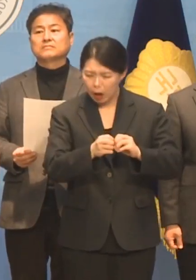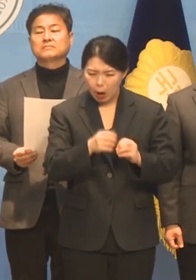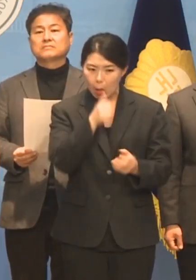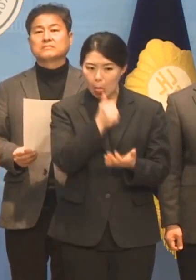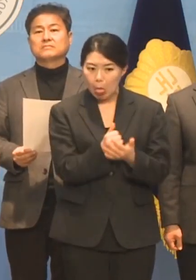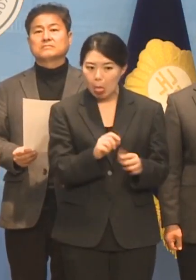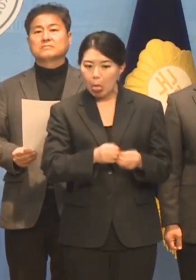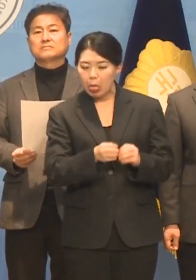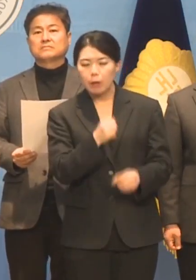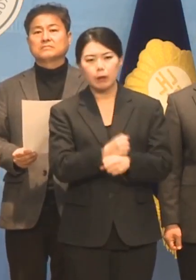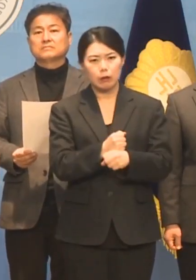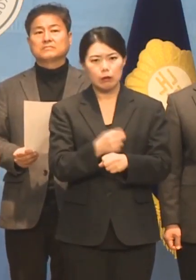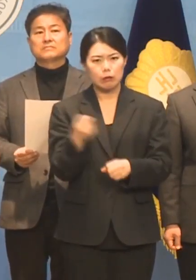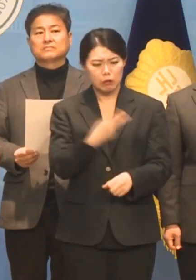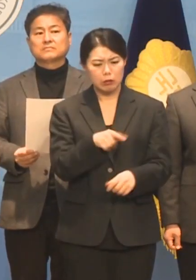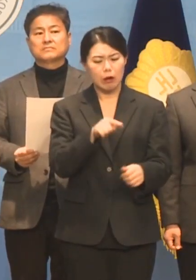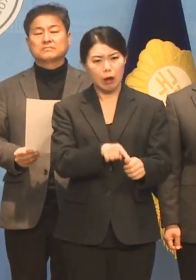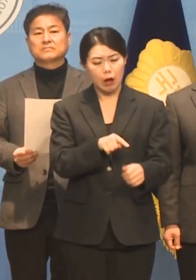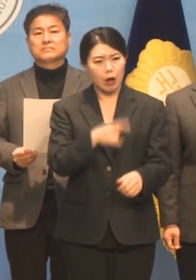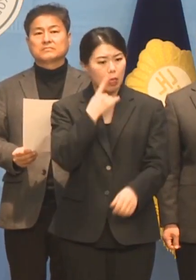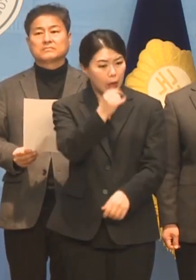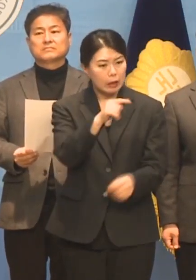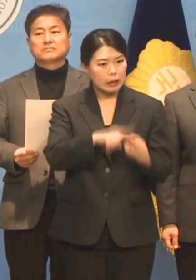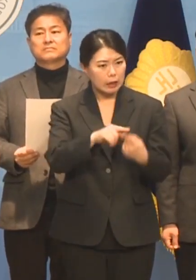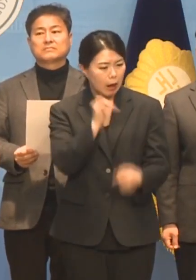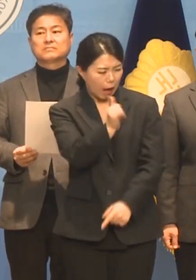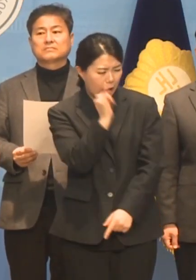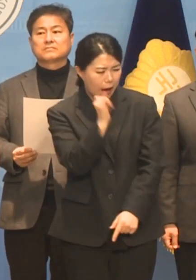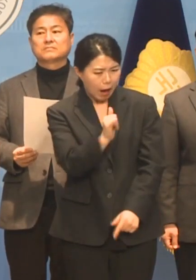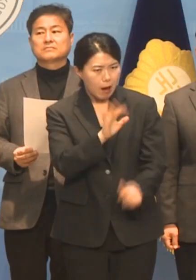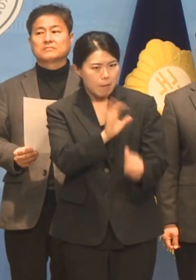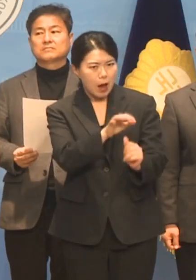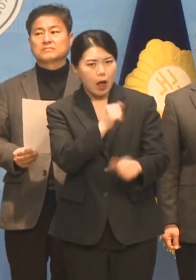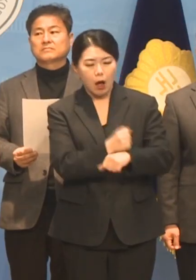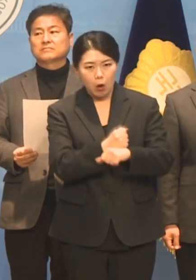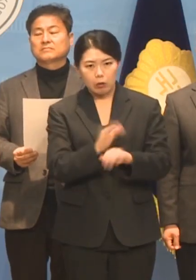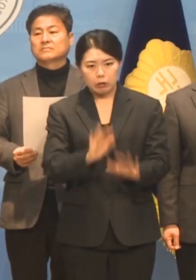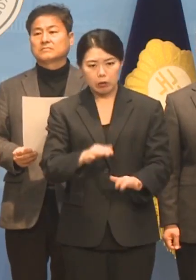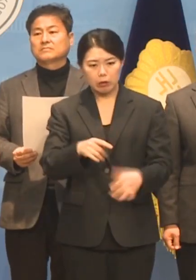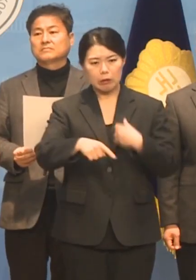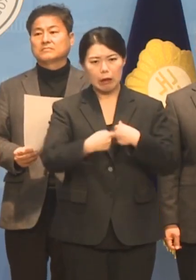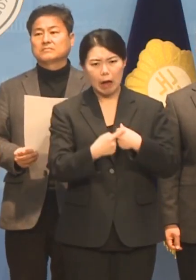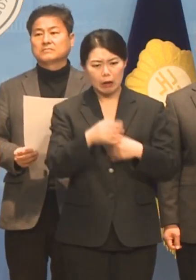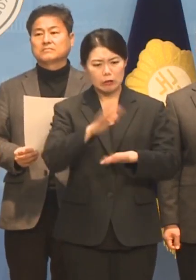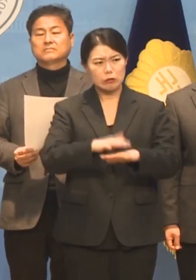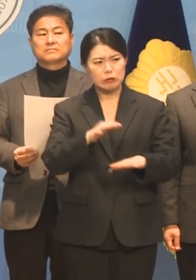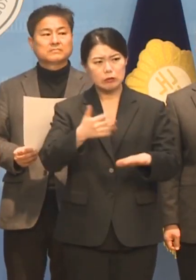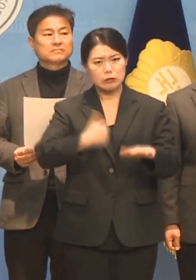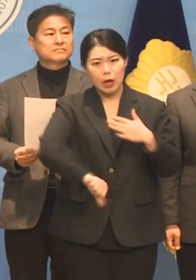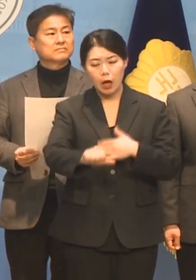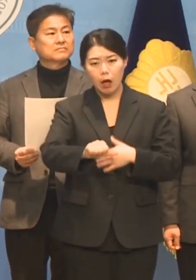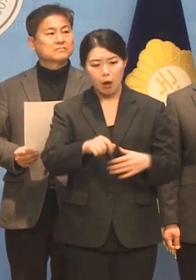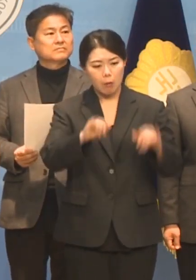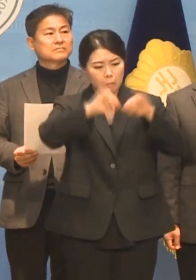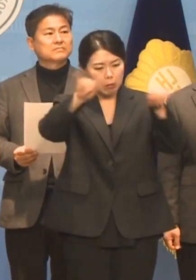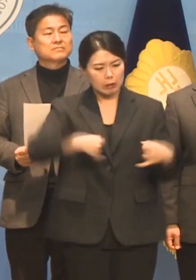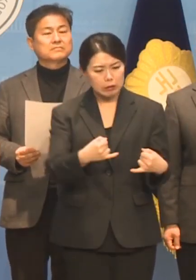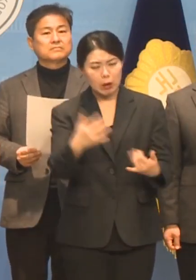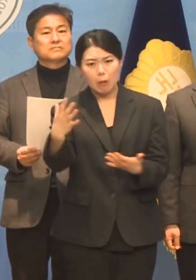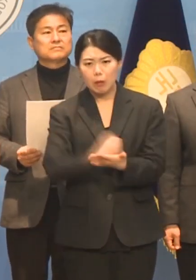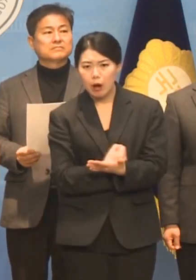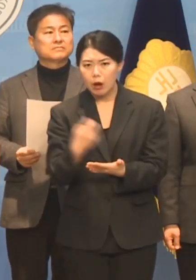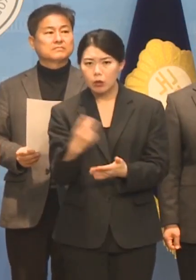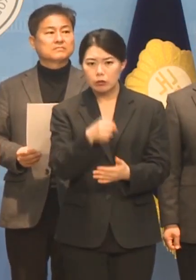전 사위의 칠순 노모에게 수십 차례 연락하여 겁박하고 초등학교 손자의 아이패드 압수, 피의사실